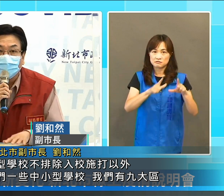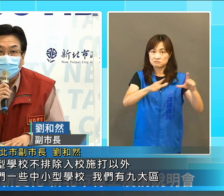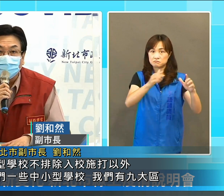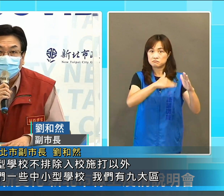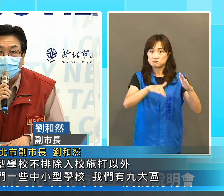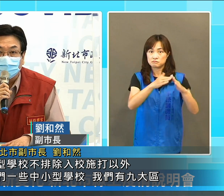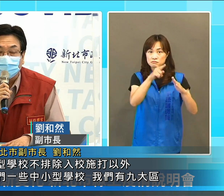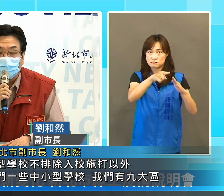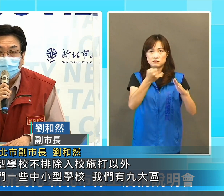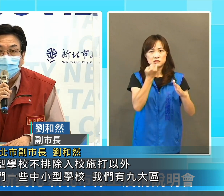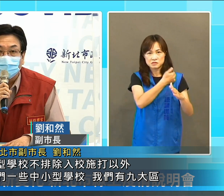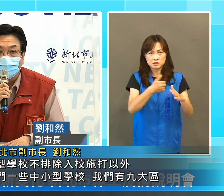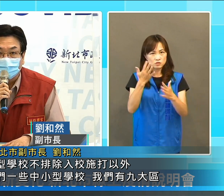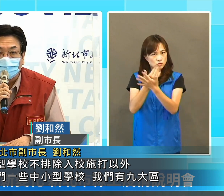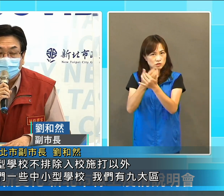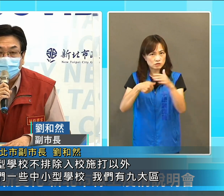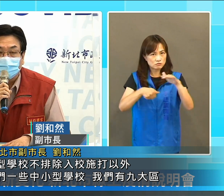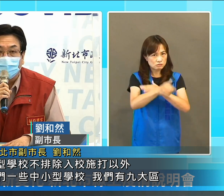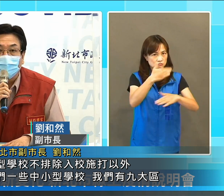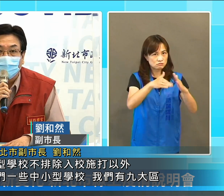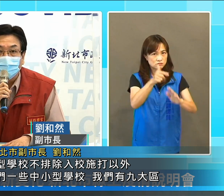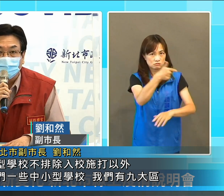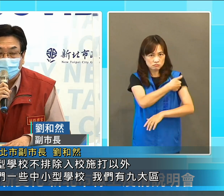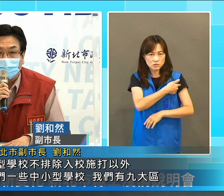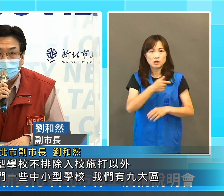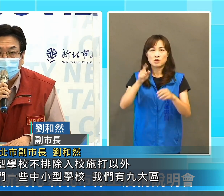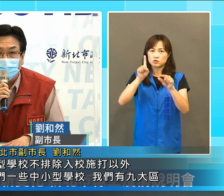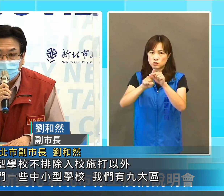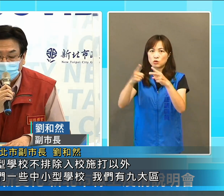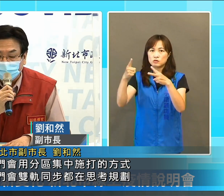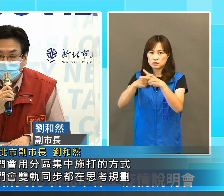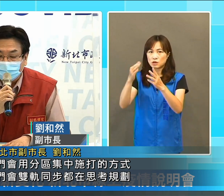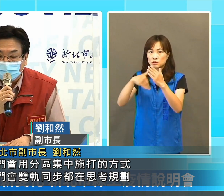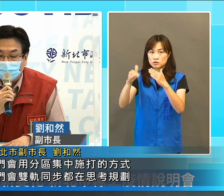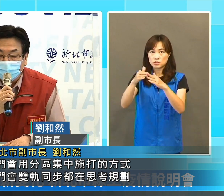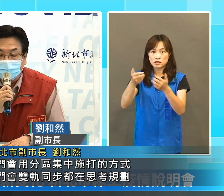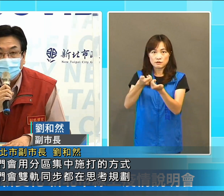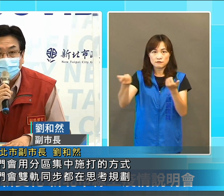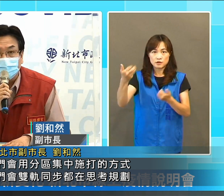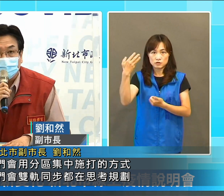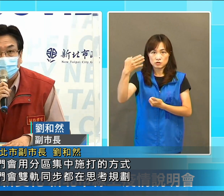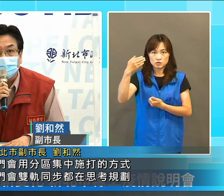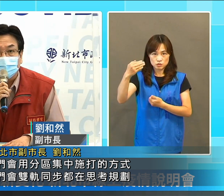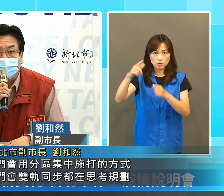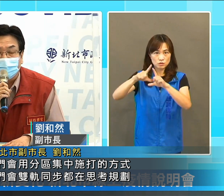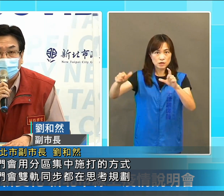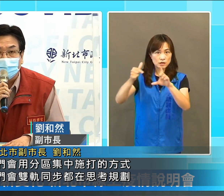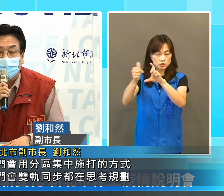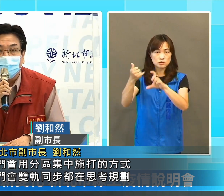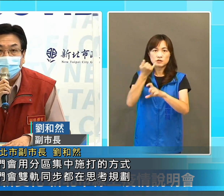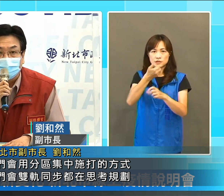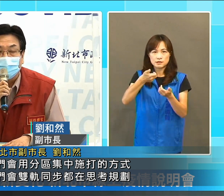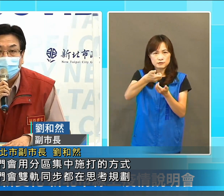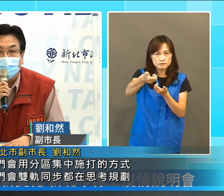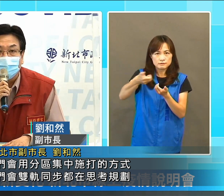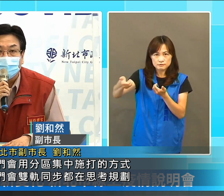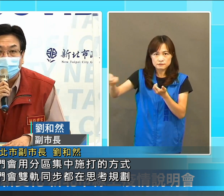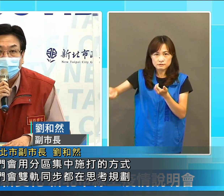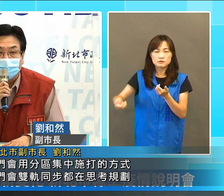校施打以外，我们一些中小型学校，我们有9大区，我们会用分区集中施打的方式，我们会双轨同步都在思考规